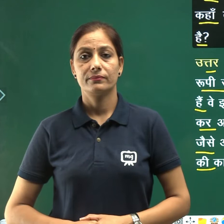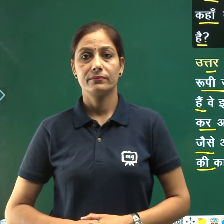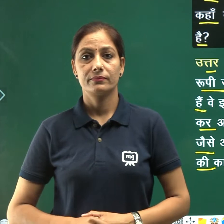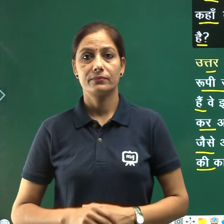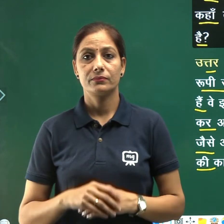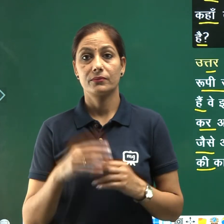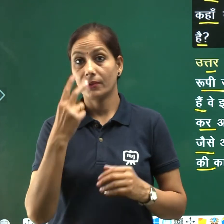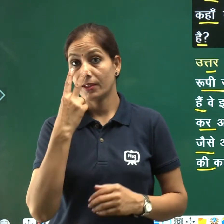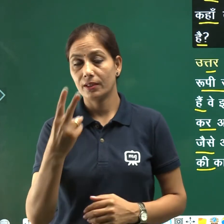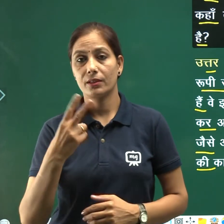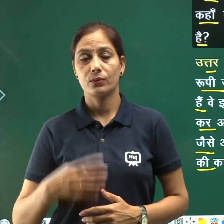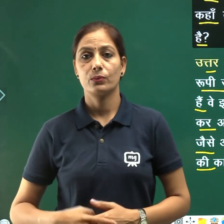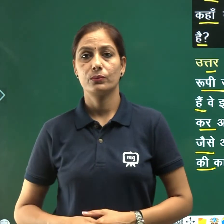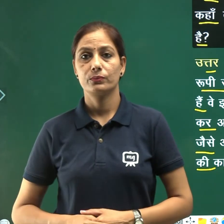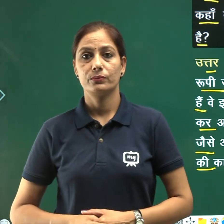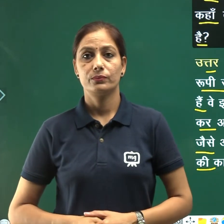मंडरा रही हो।